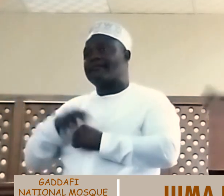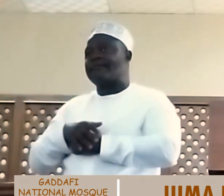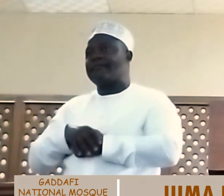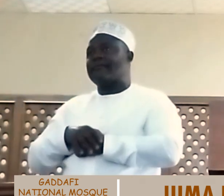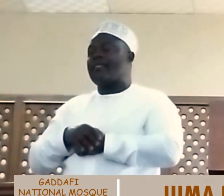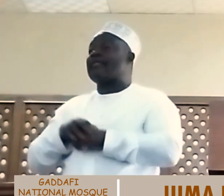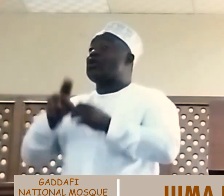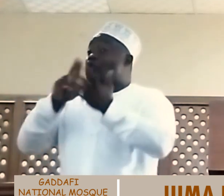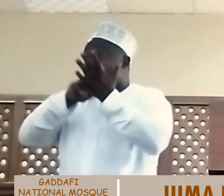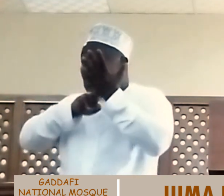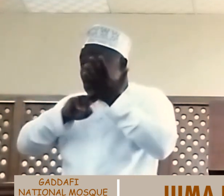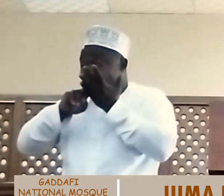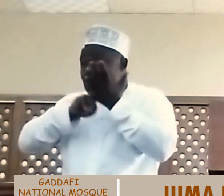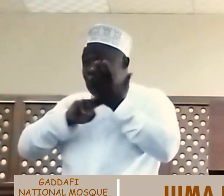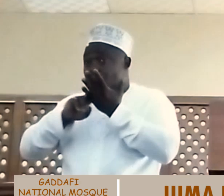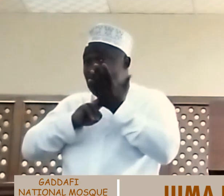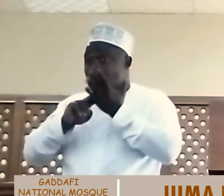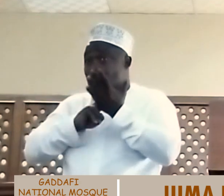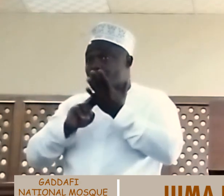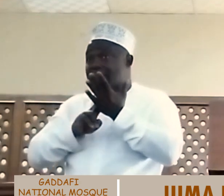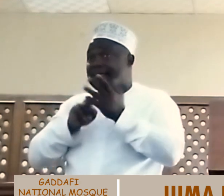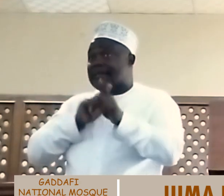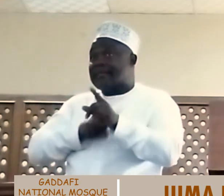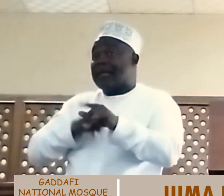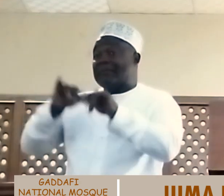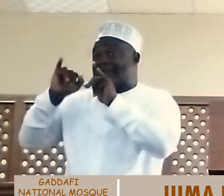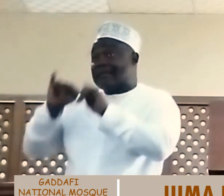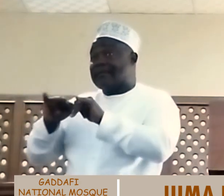gye yakozesa oba gye yaleka